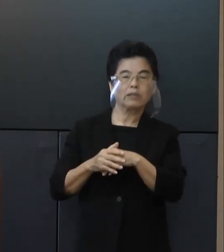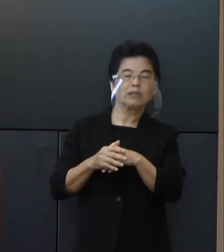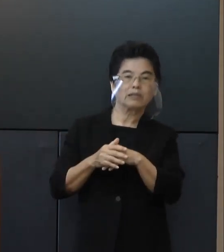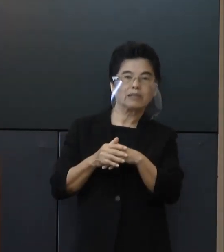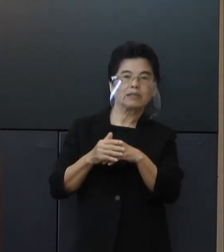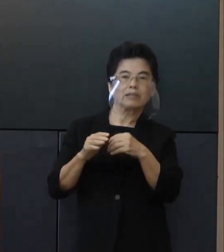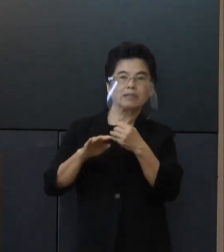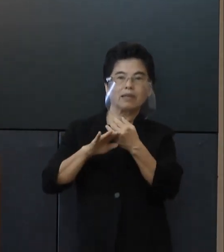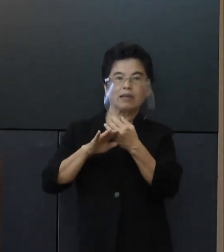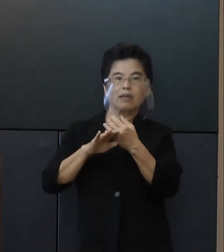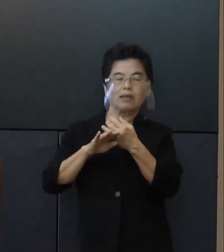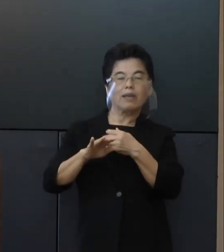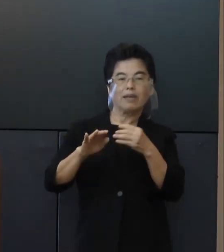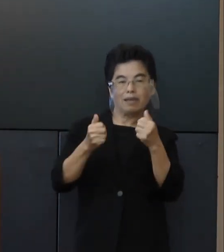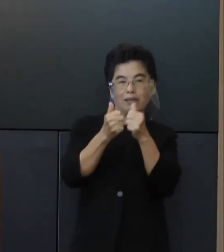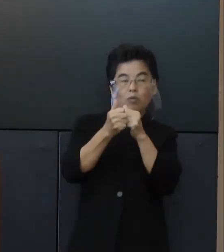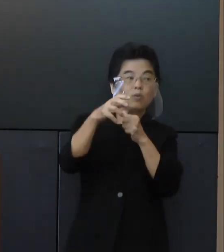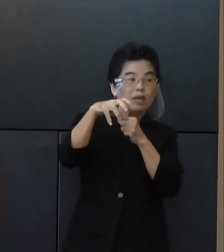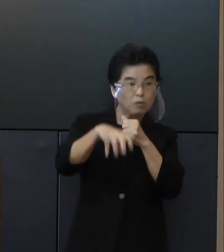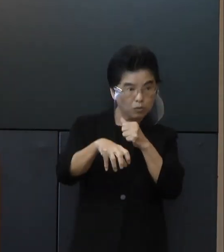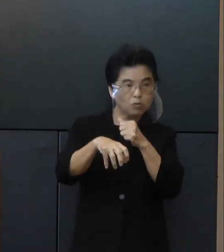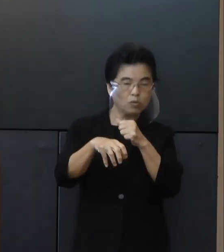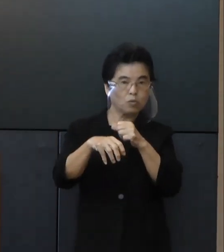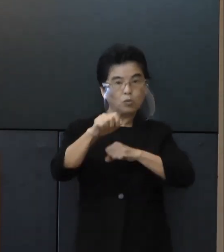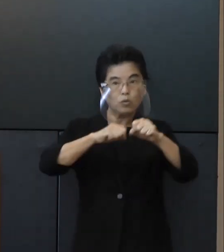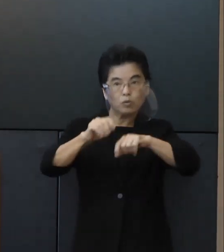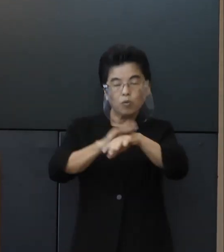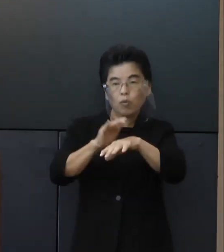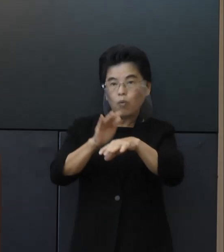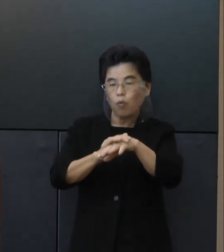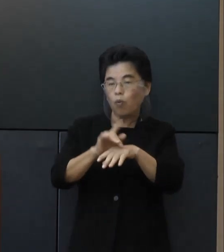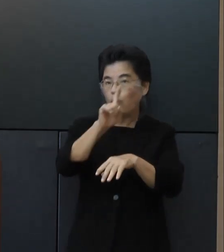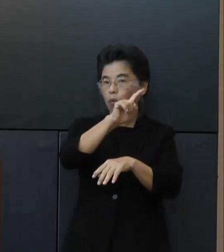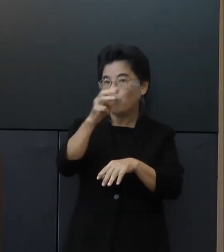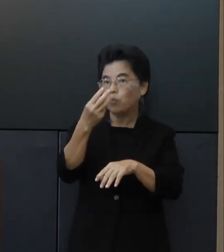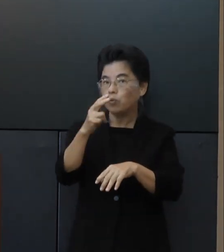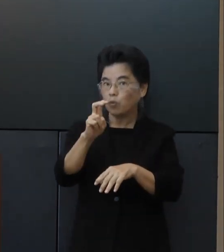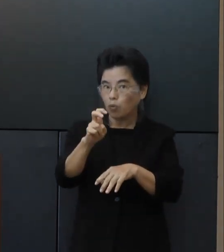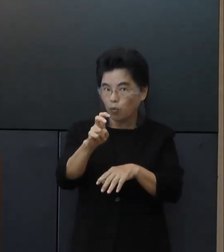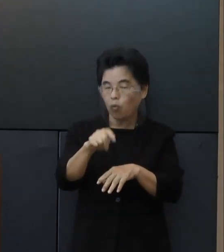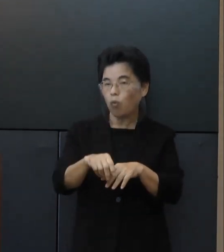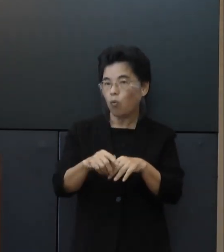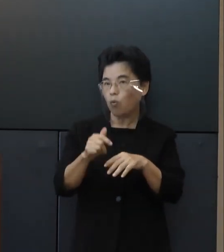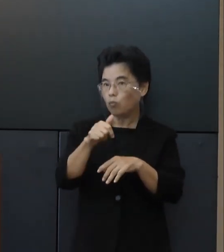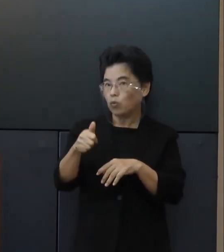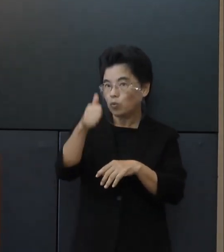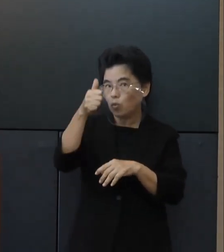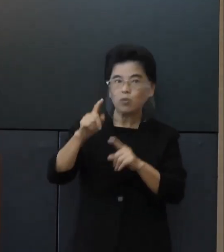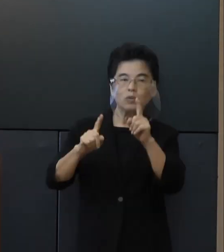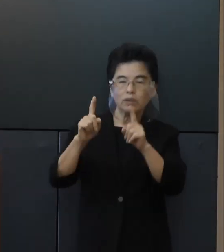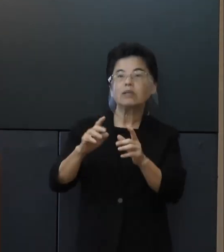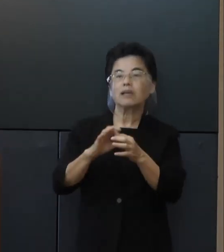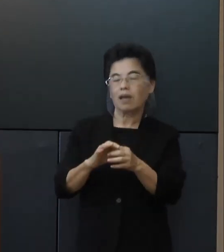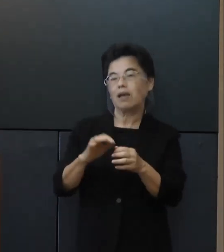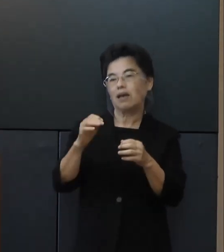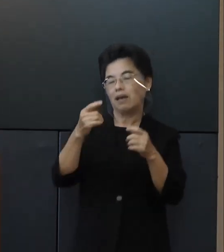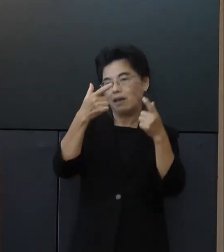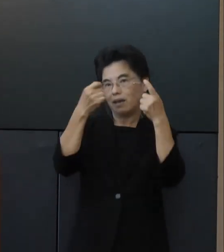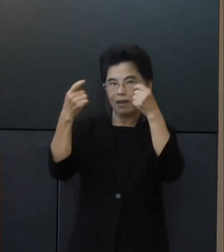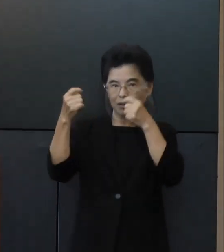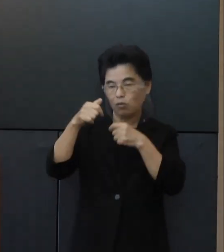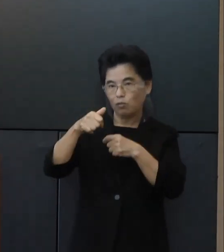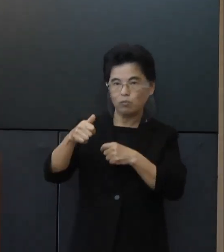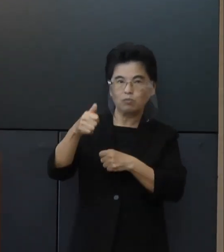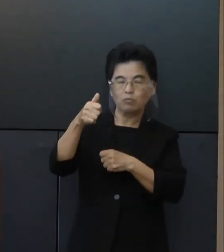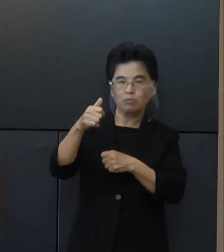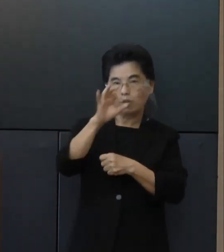の取り組みについては、これはビューローの方からよろしいですか、部長の方でよろしいですか。はい、では文化観光部長の方から